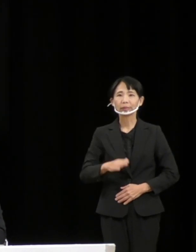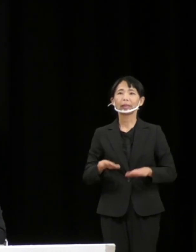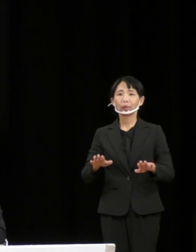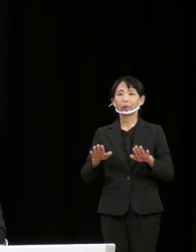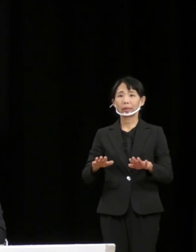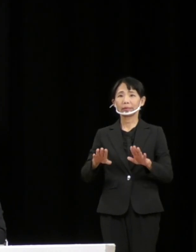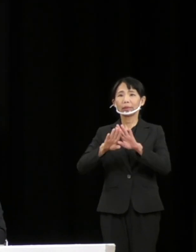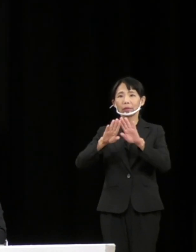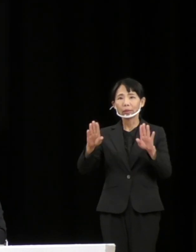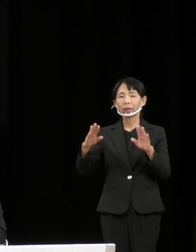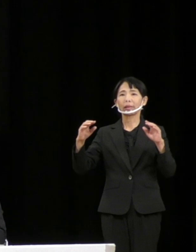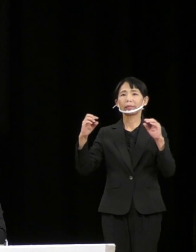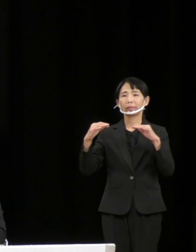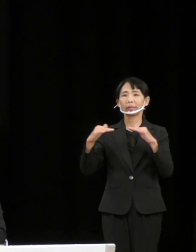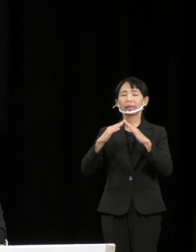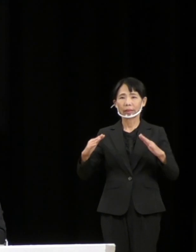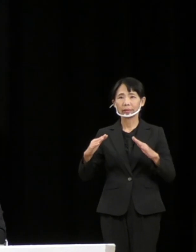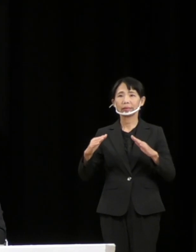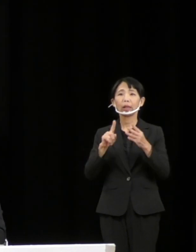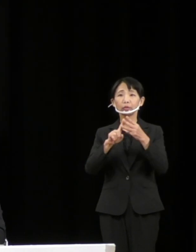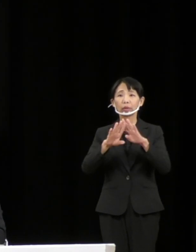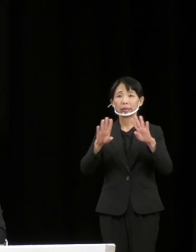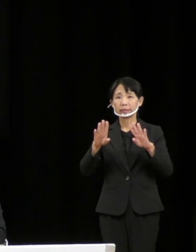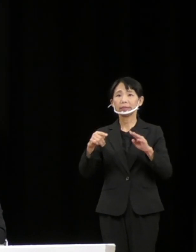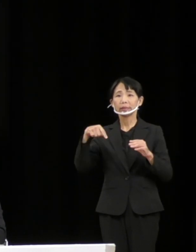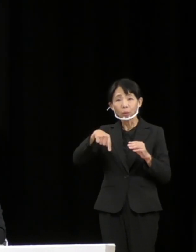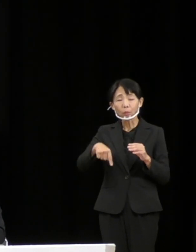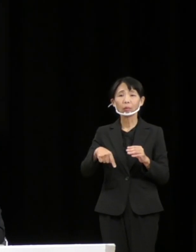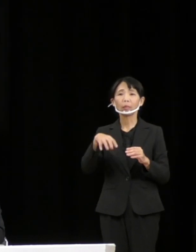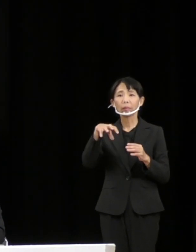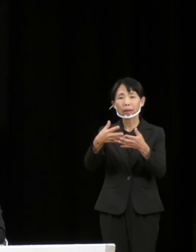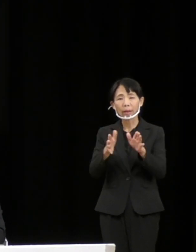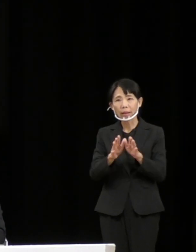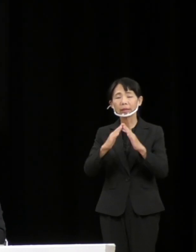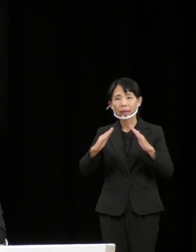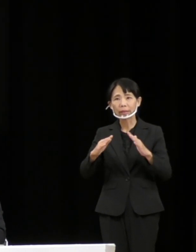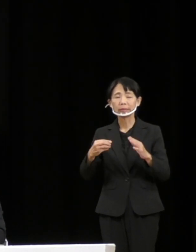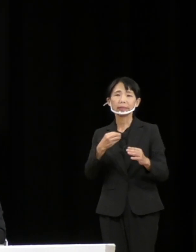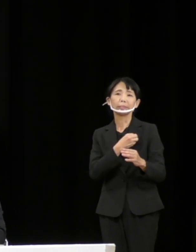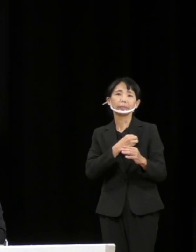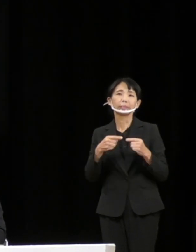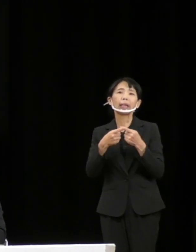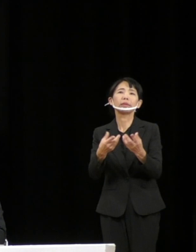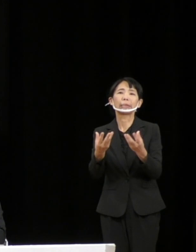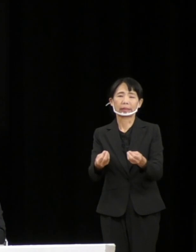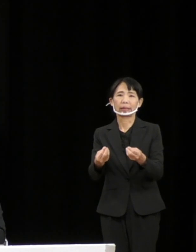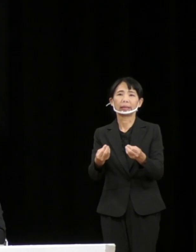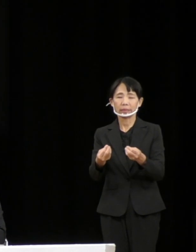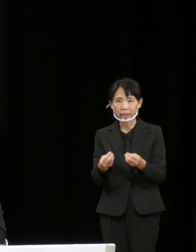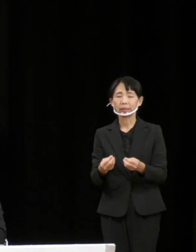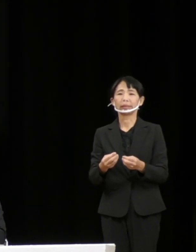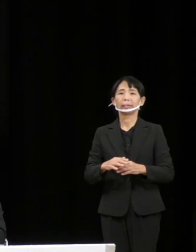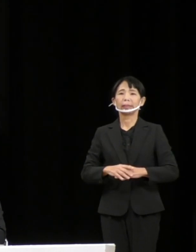会を制裁するやませんね会議そうの出身で1991年入会し青少年